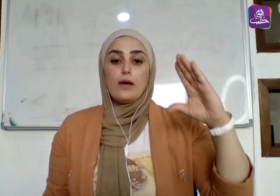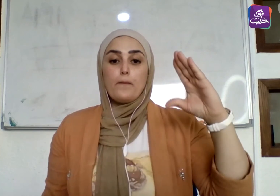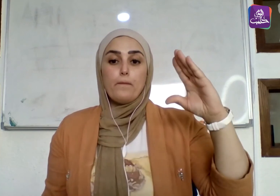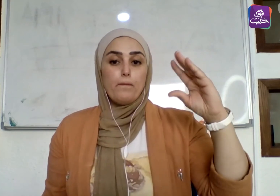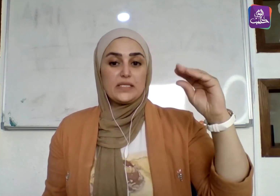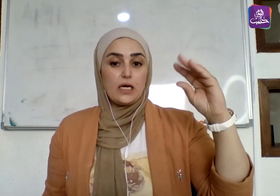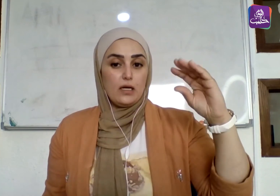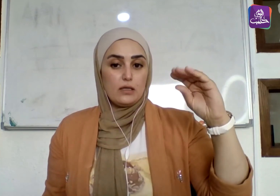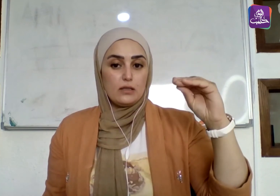متى